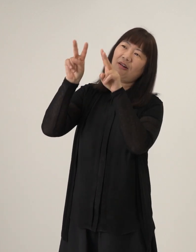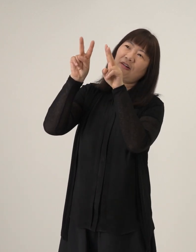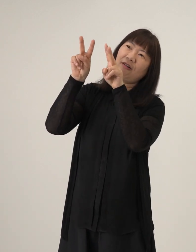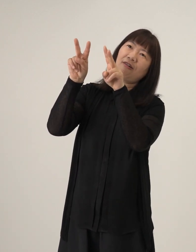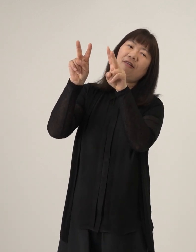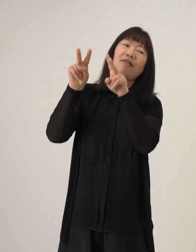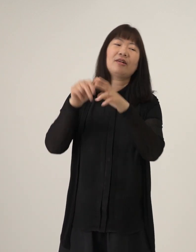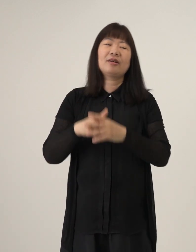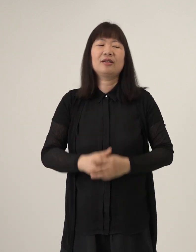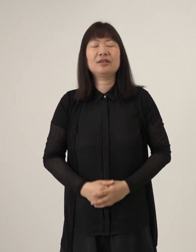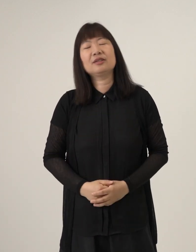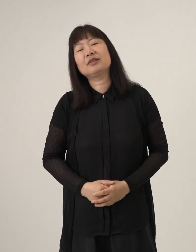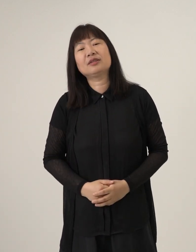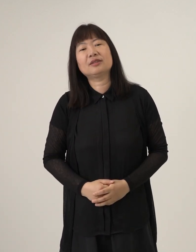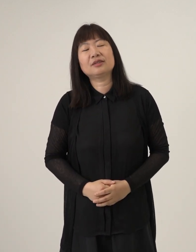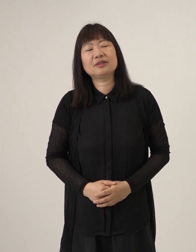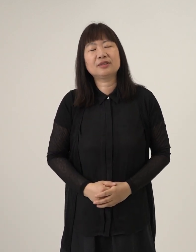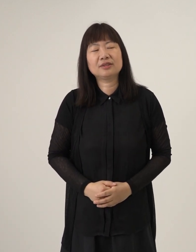바라보며